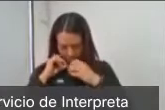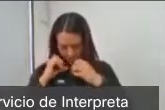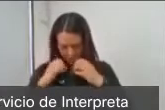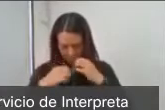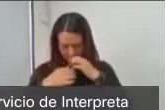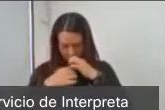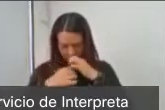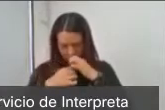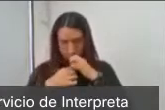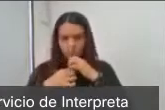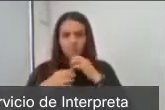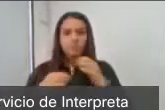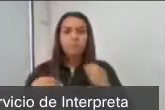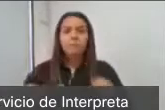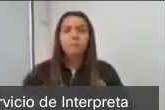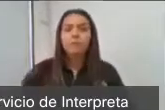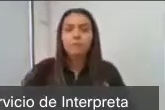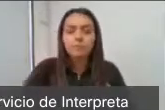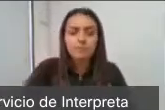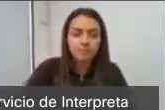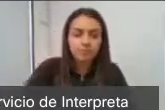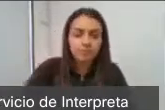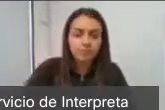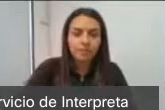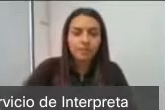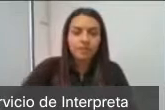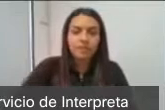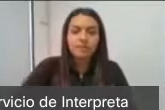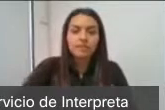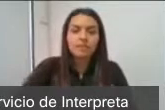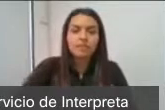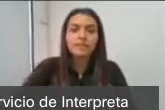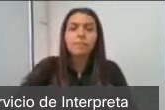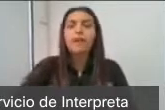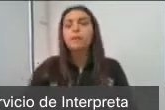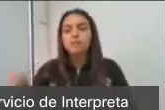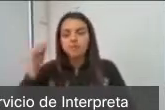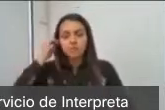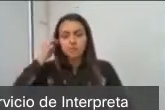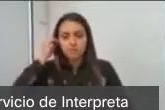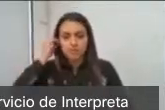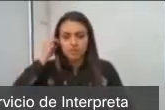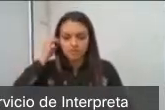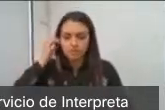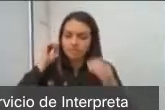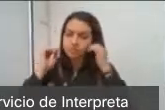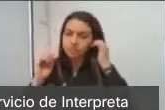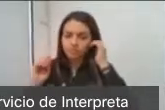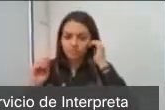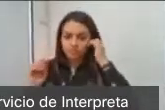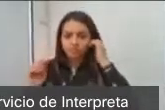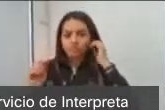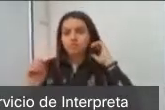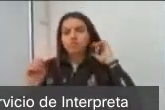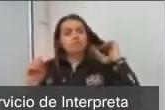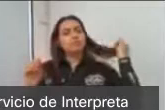Sí, tienes que estar pendiente. Quieta. Sí, Yo como, yo no sé, yo a veces lo agarro acá un poquito, porque